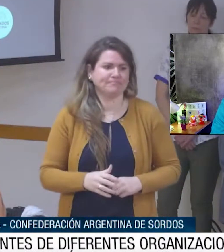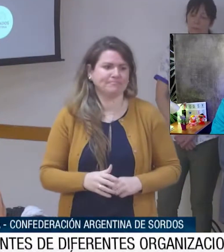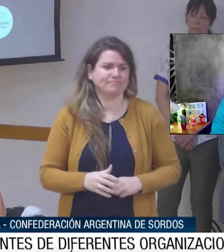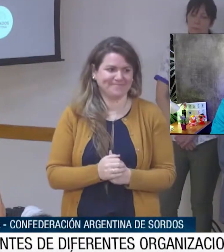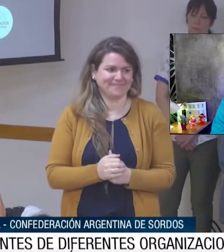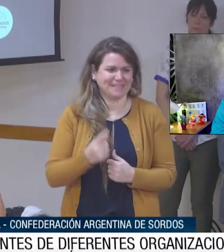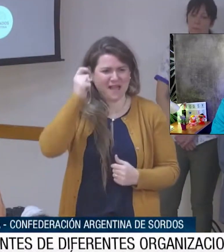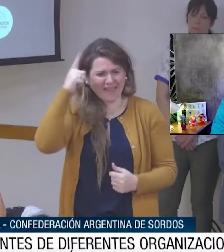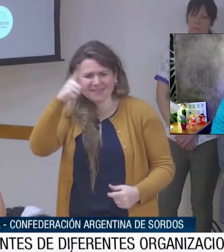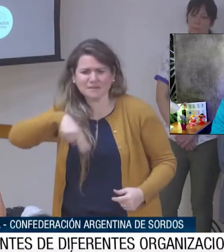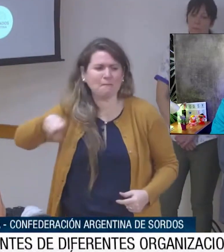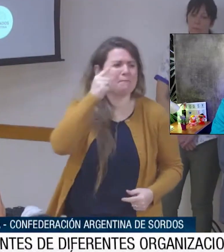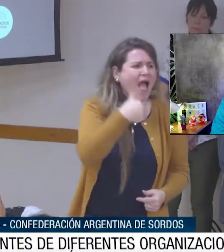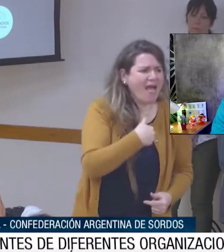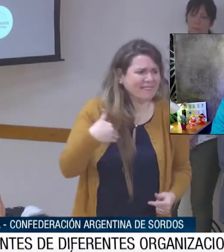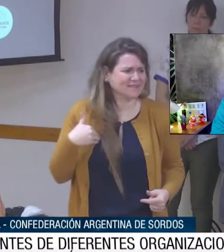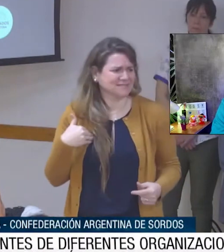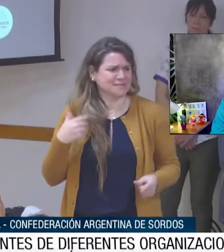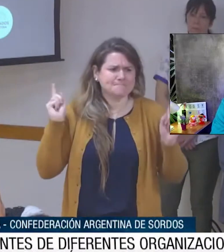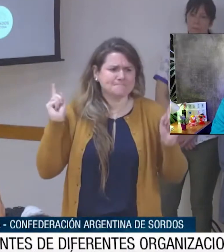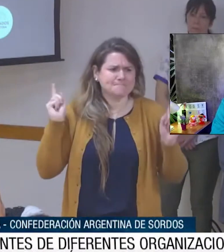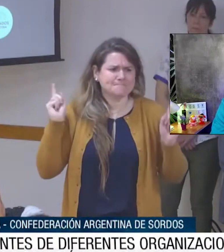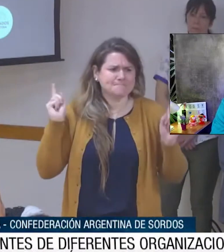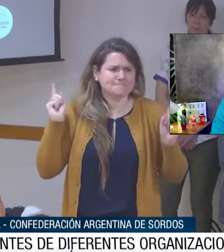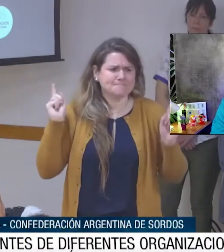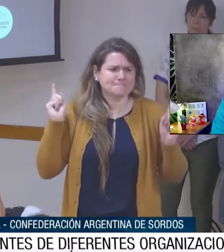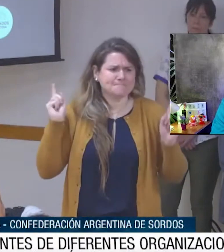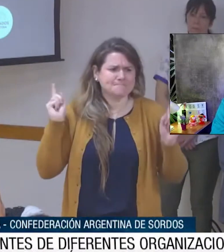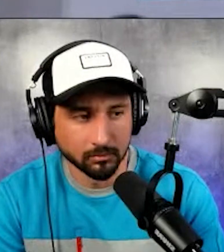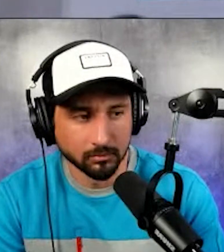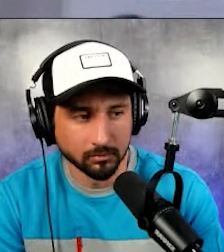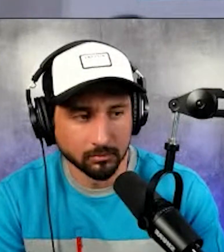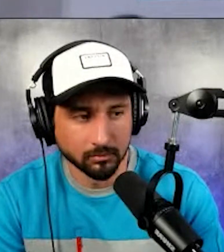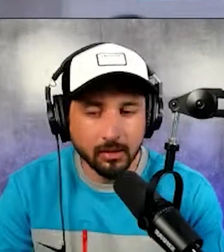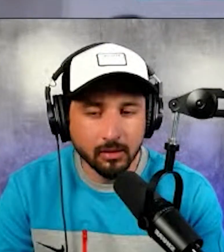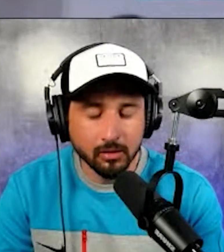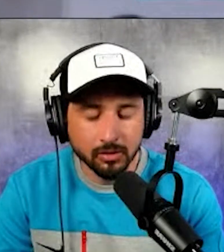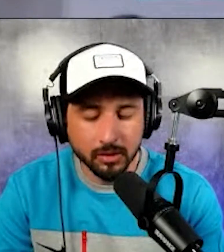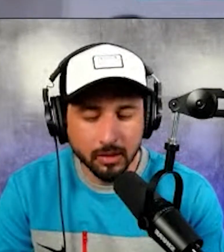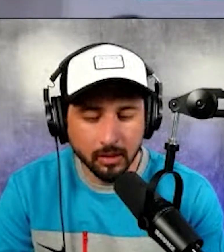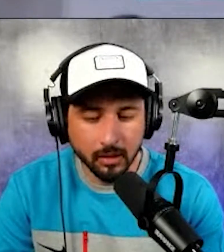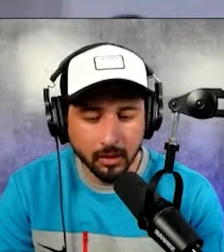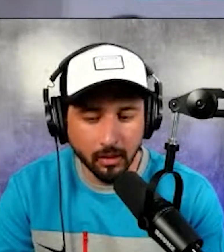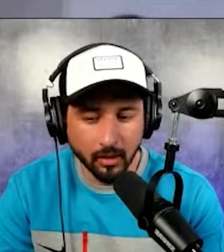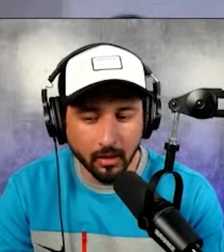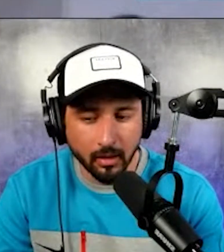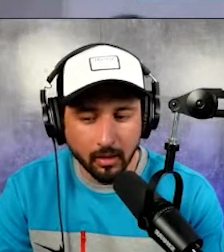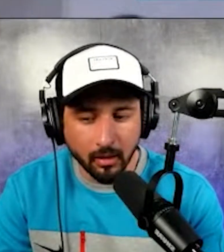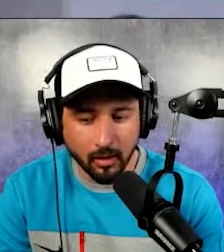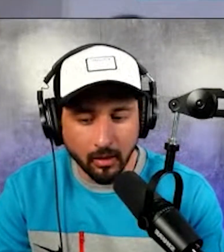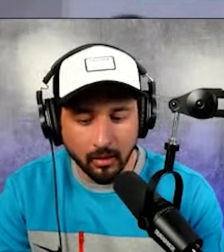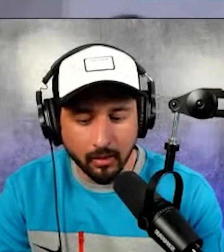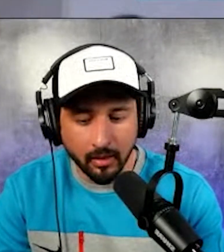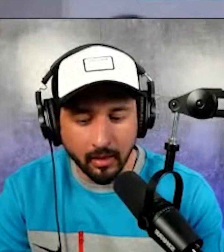a mí me pasó eso. Fue el primer impacto que tuve. Imagínense. Es muy parecido, no sé,